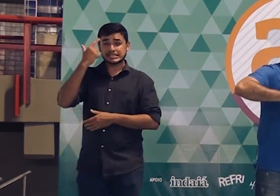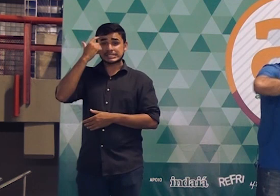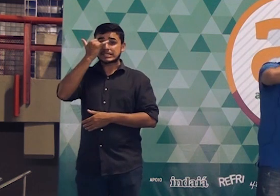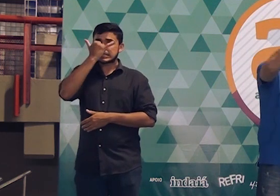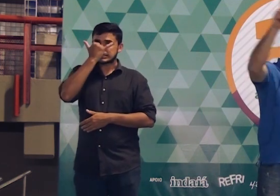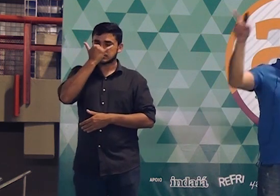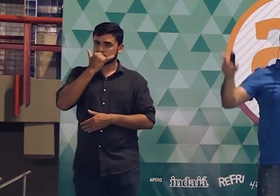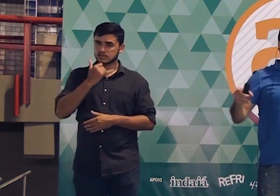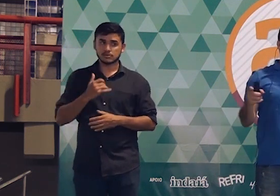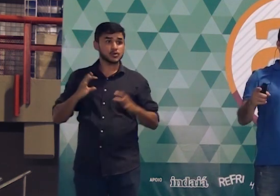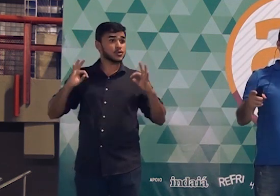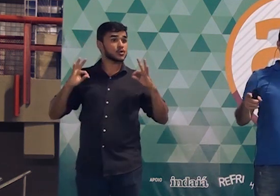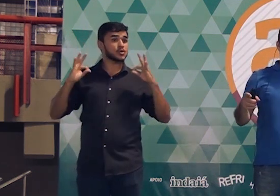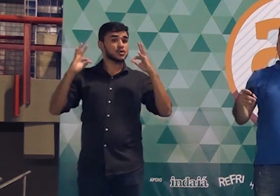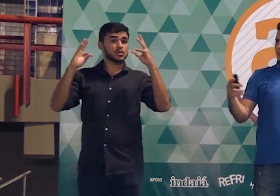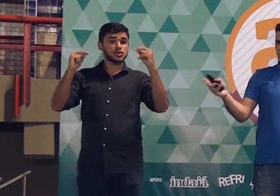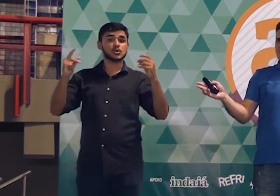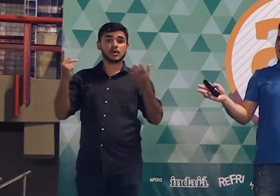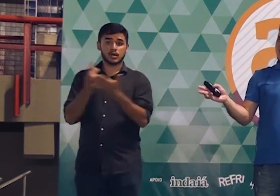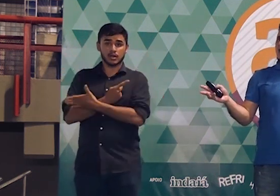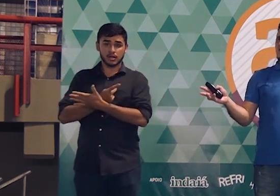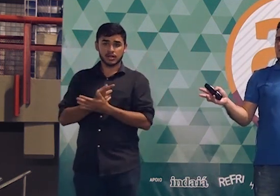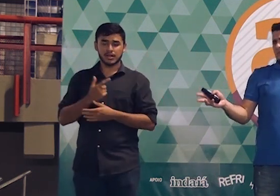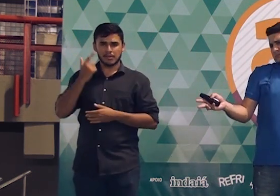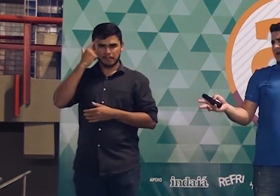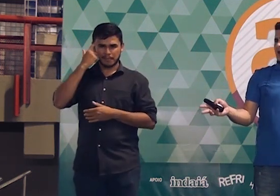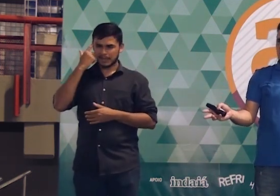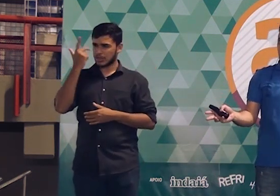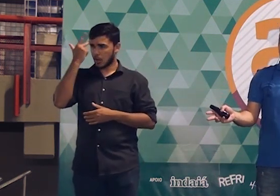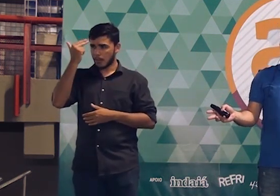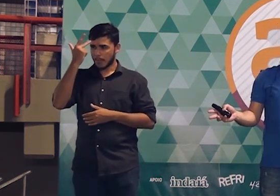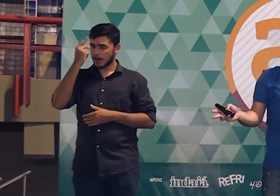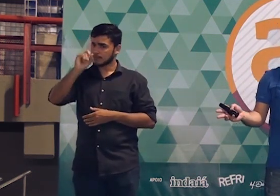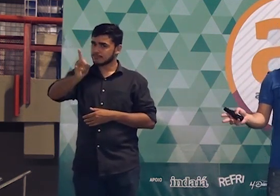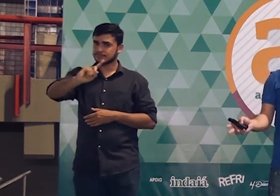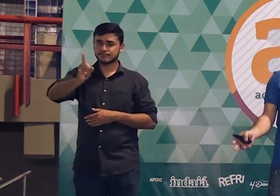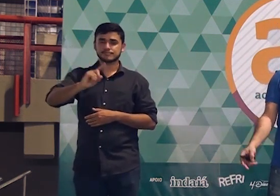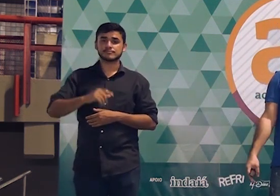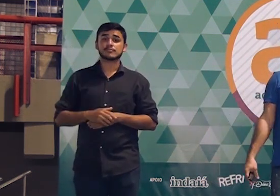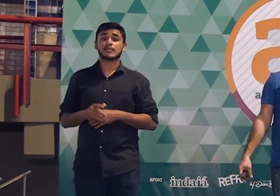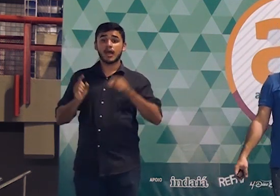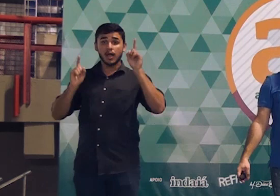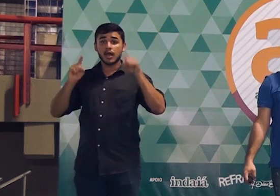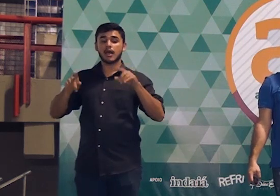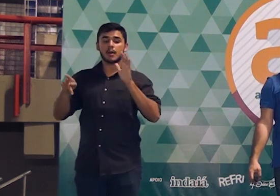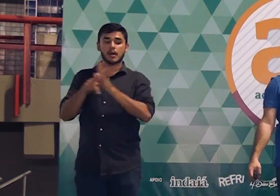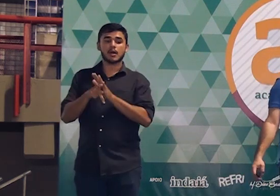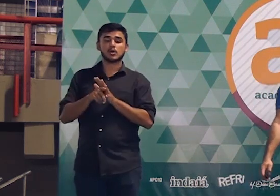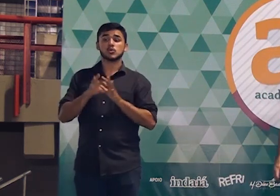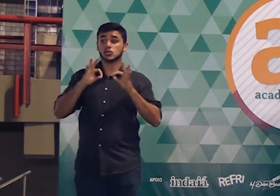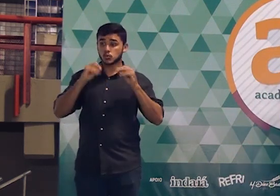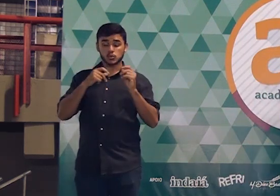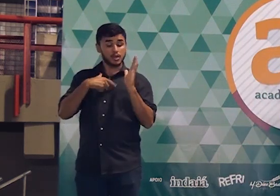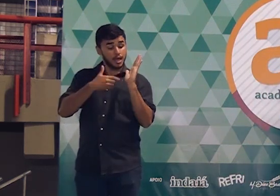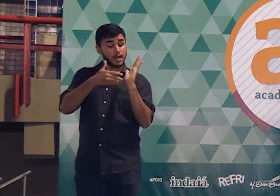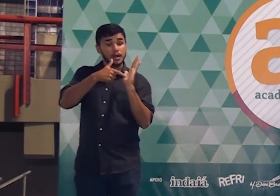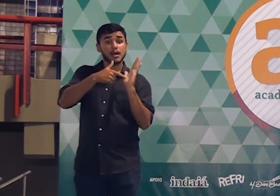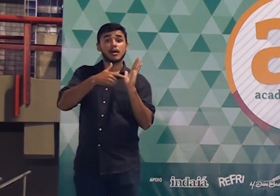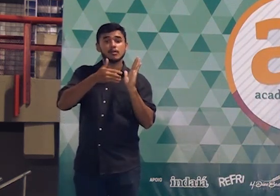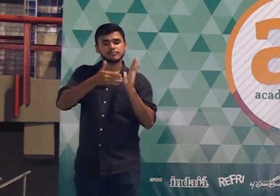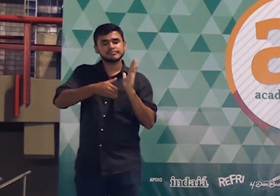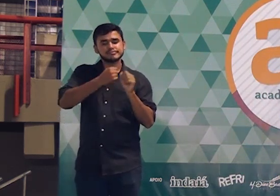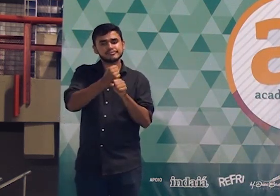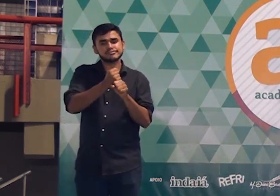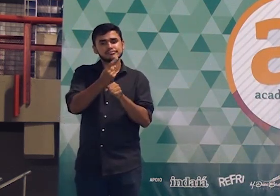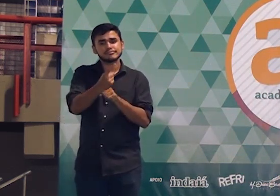isso acontece aqui com quase todo mundo por acaso? Claro que não. Isso é o que eu chamo de obsolescência programada.